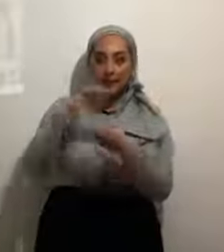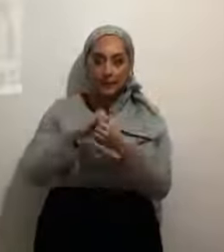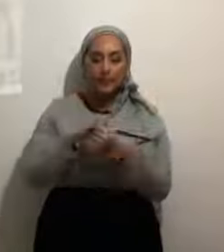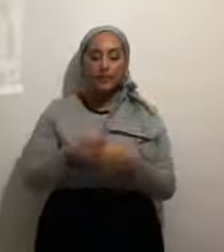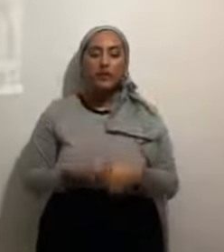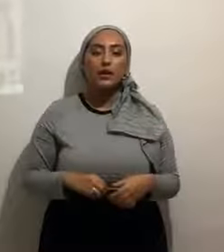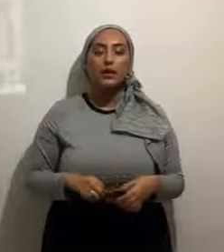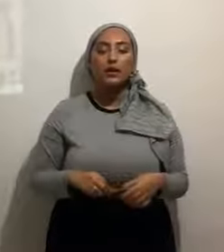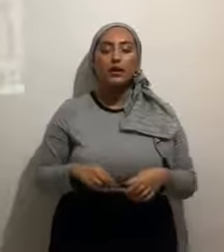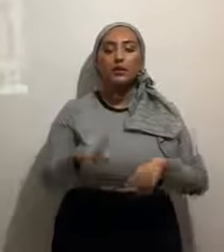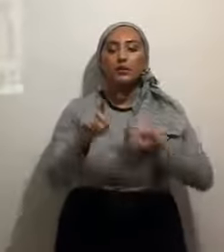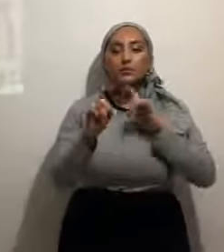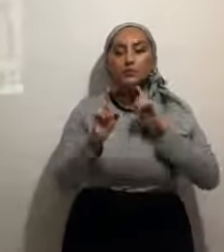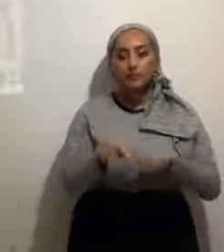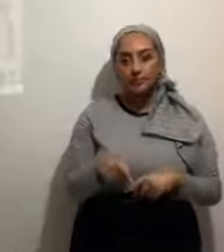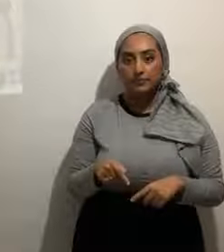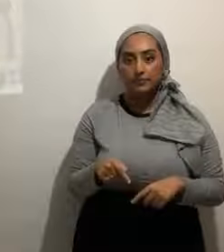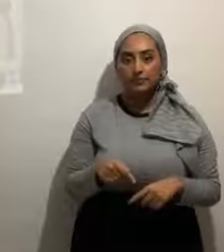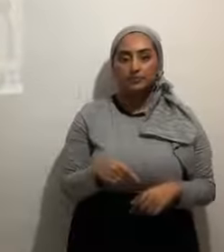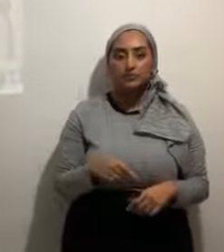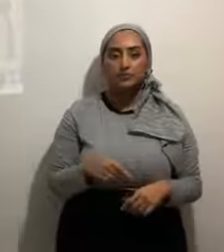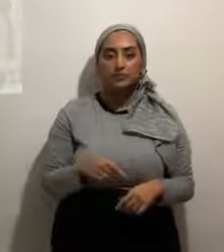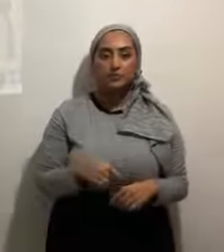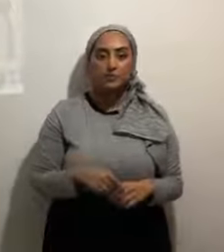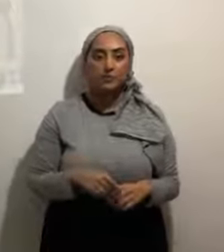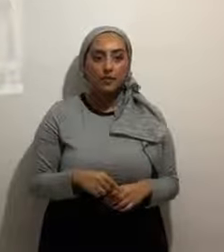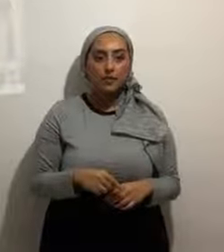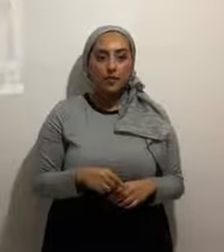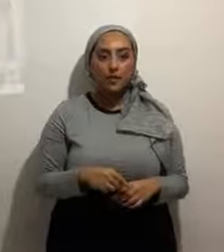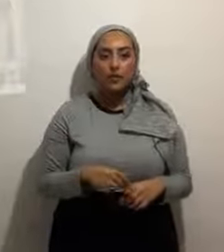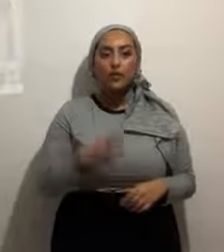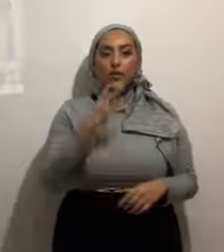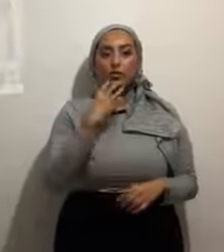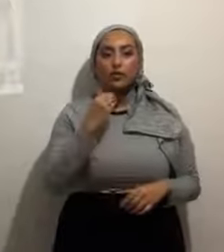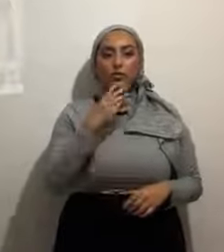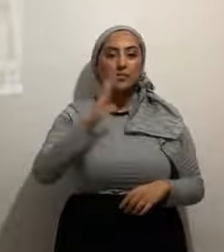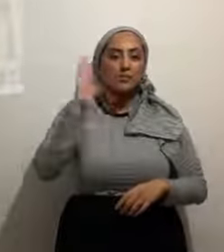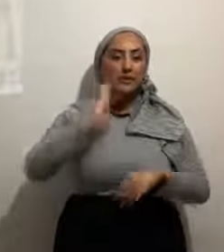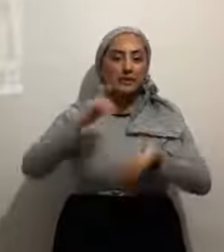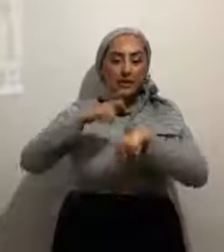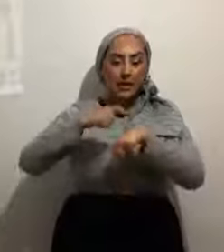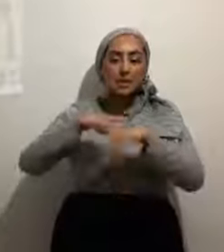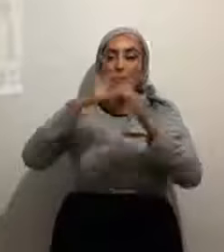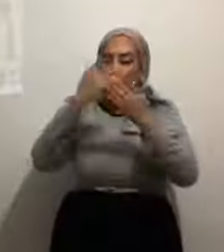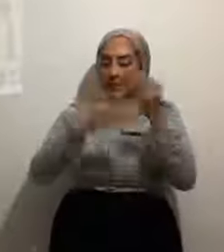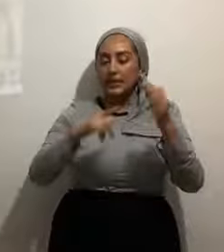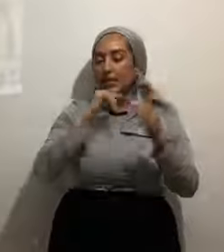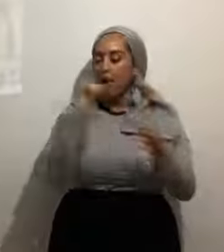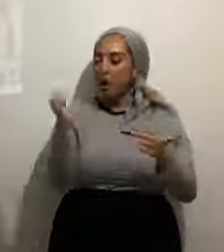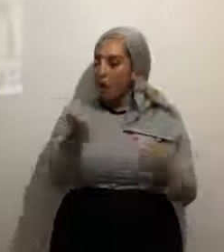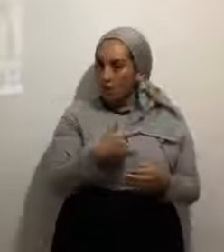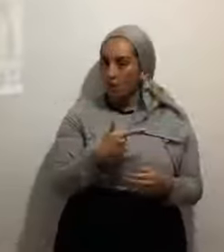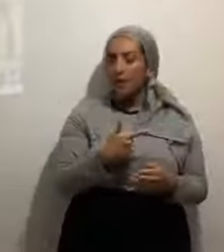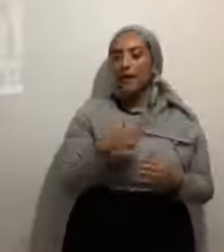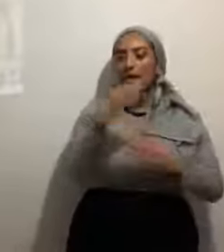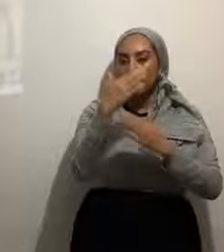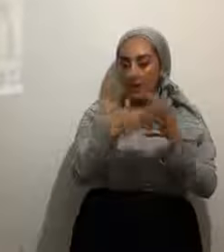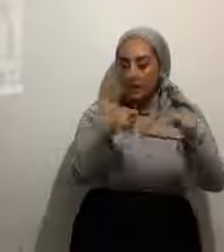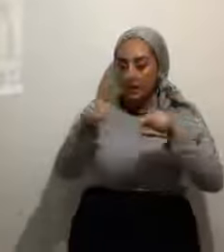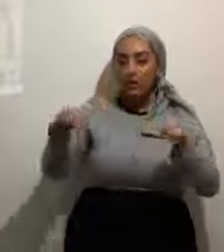Entonces, la respuesta de los judíos de ese tiempo, de algunos, no de todos, cuando dijeron no